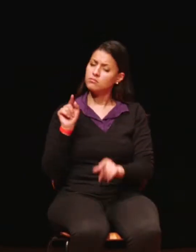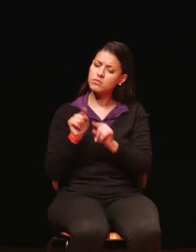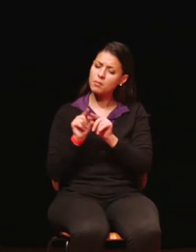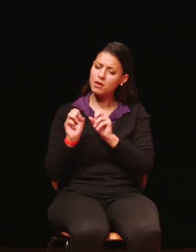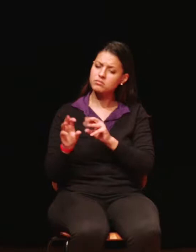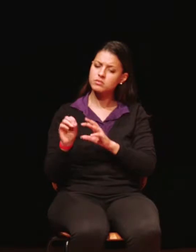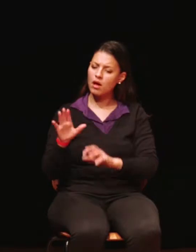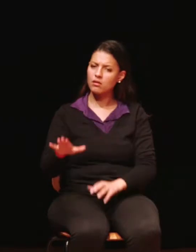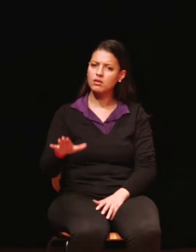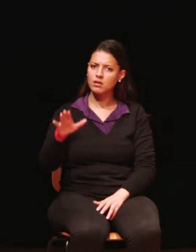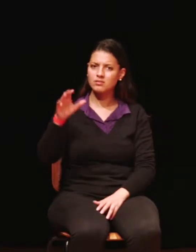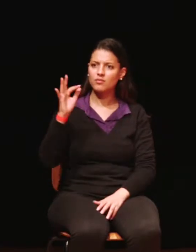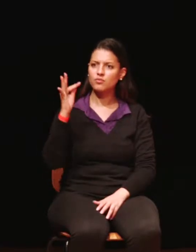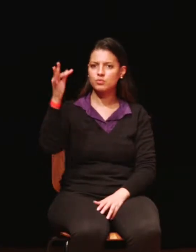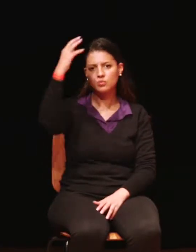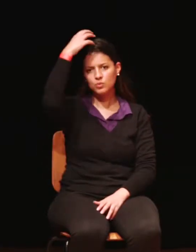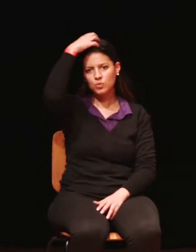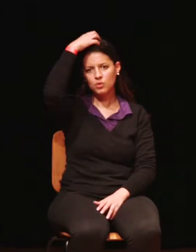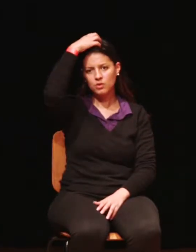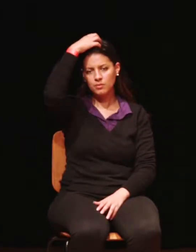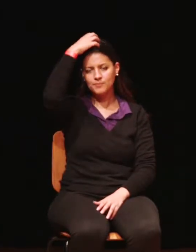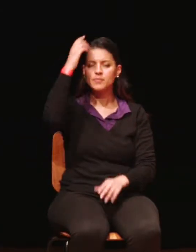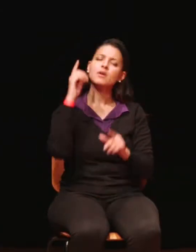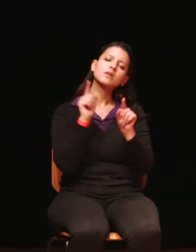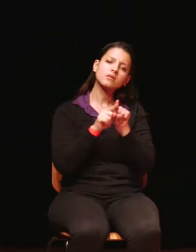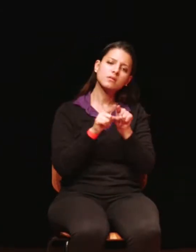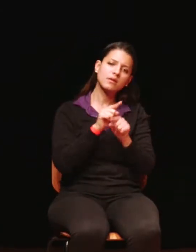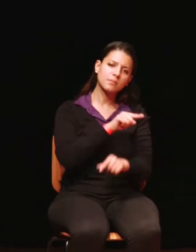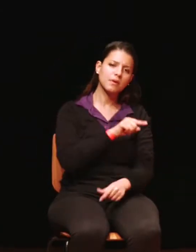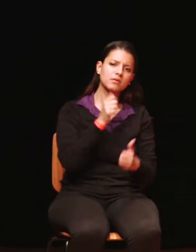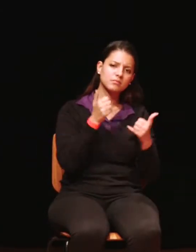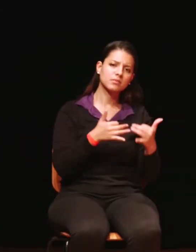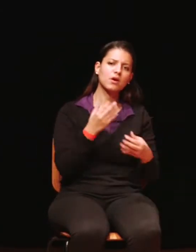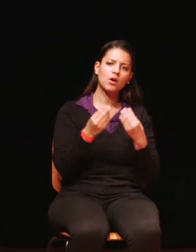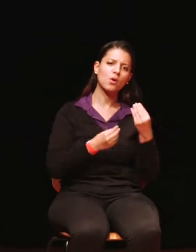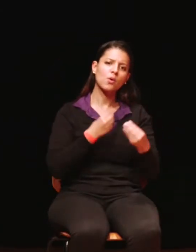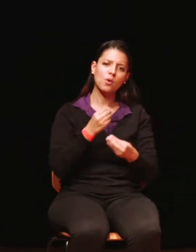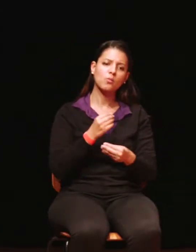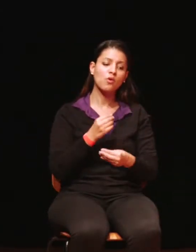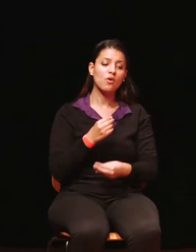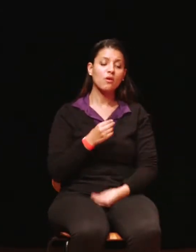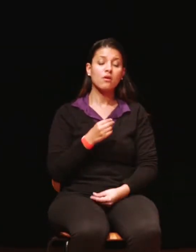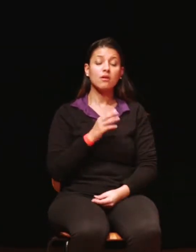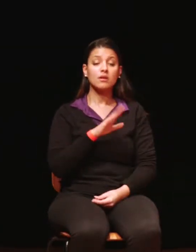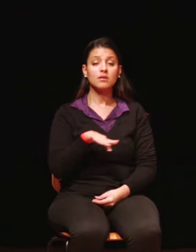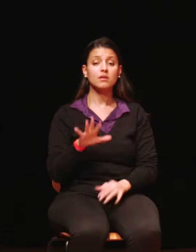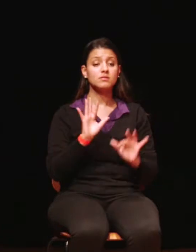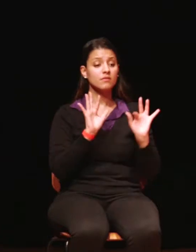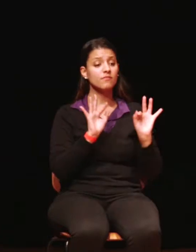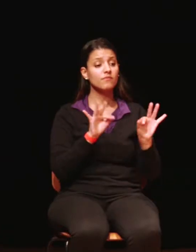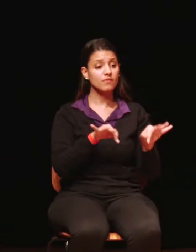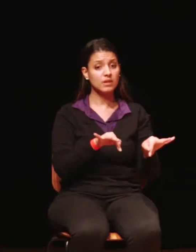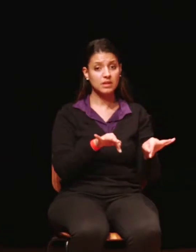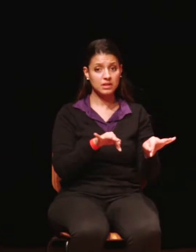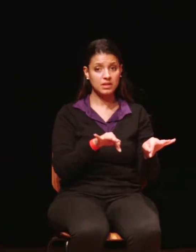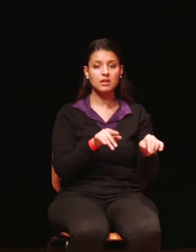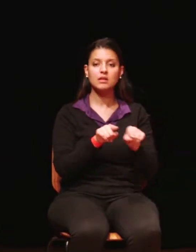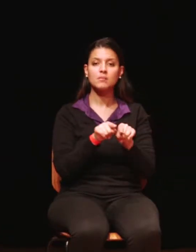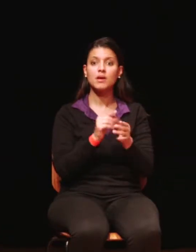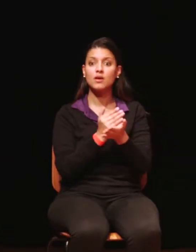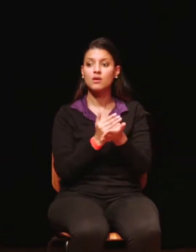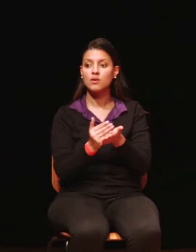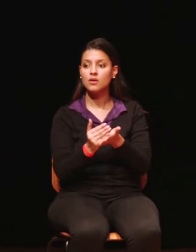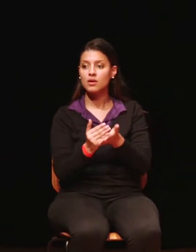mesmo podendo ser afirmado em relação ao Opúsculo da Infância e Puerícia dos